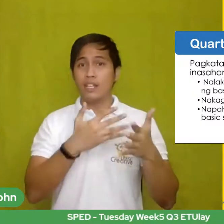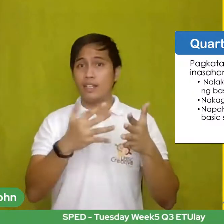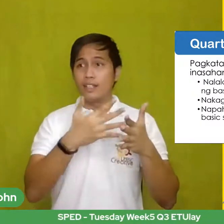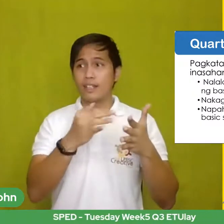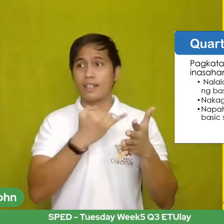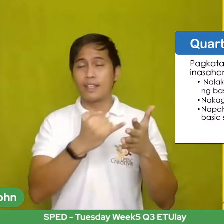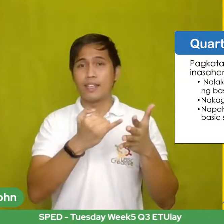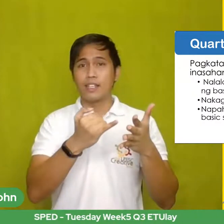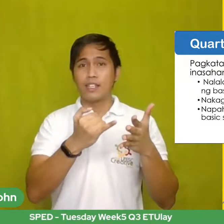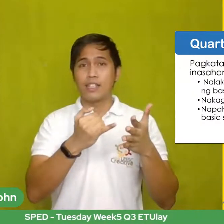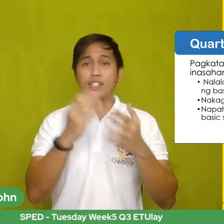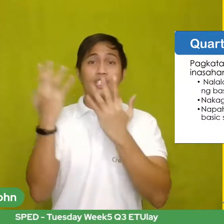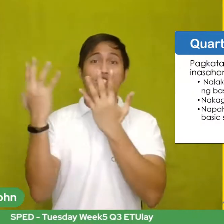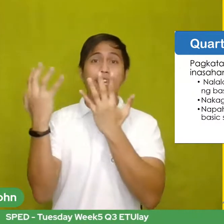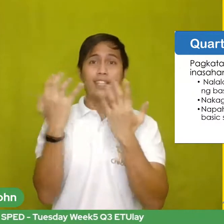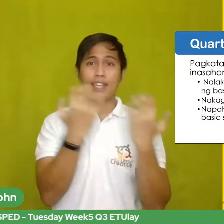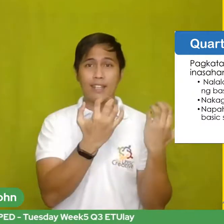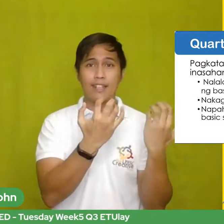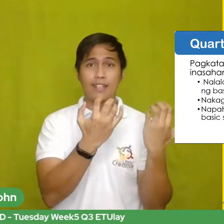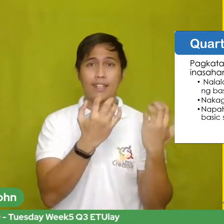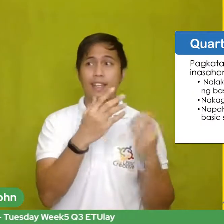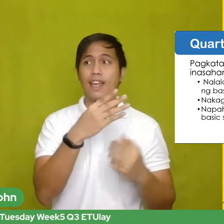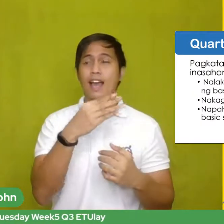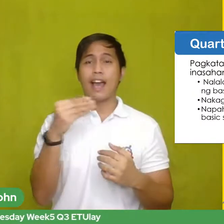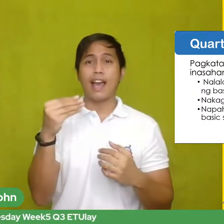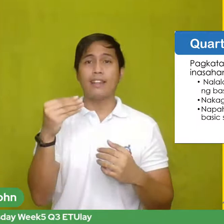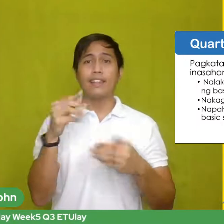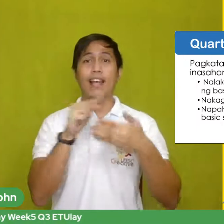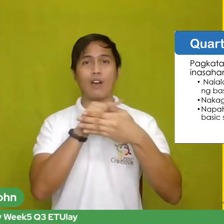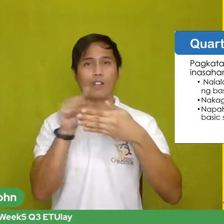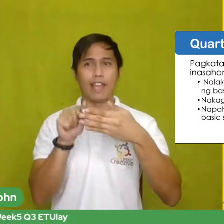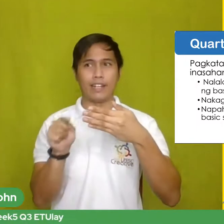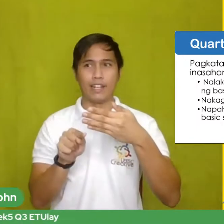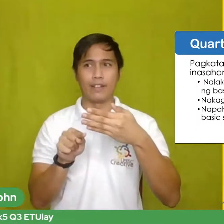sketching, shading, at outlining.